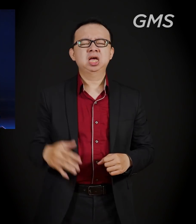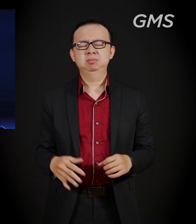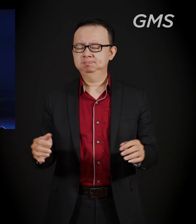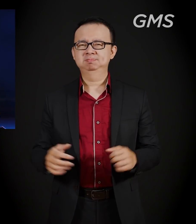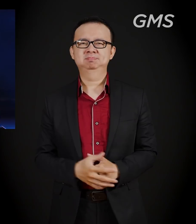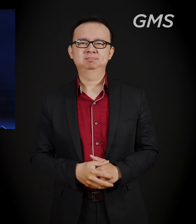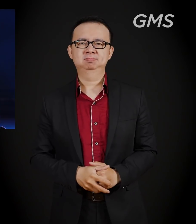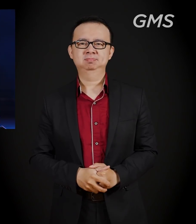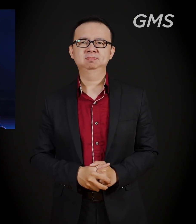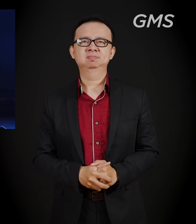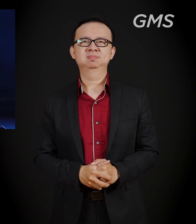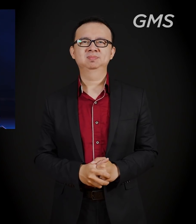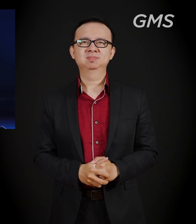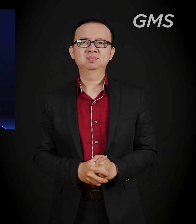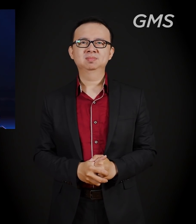korina.